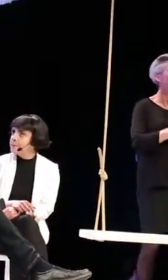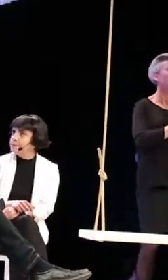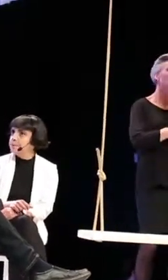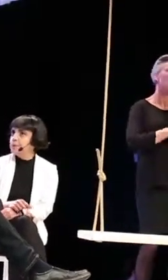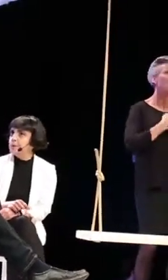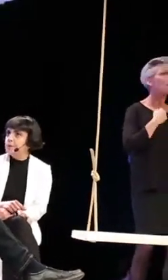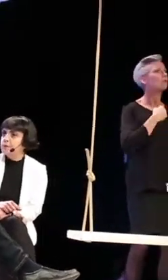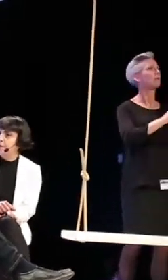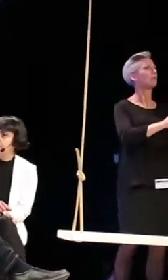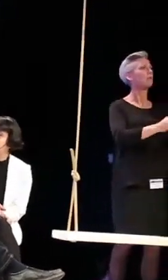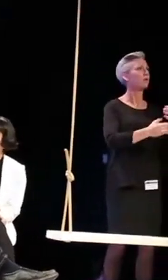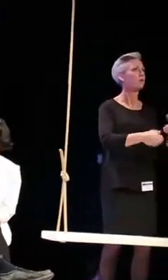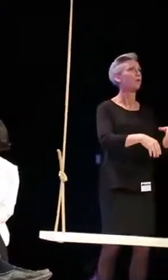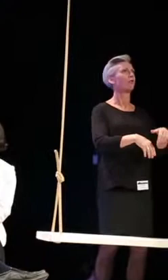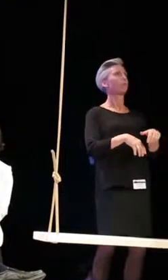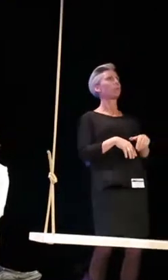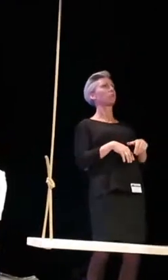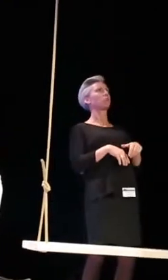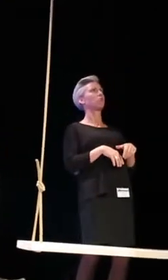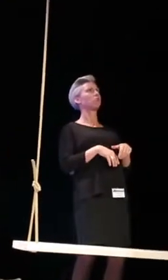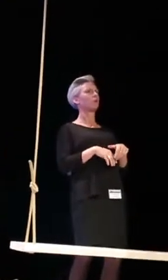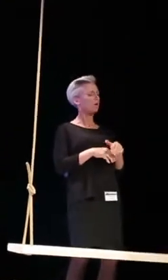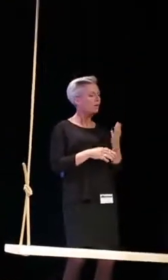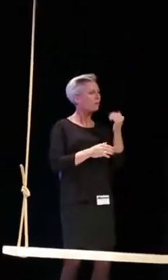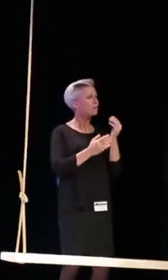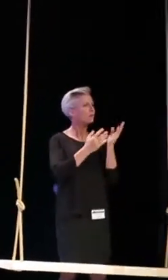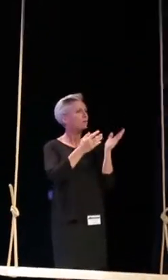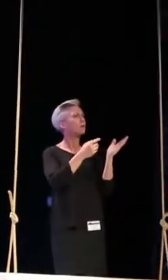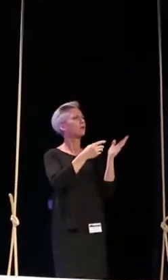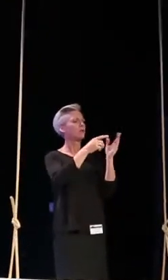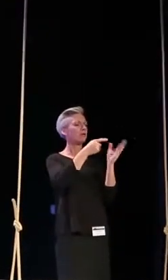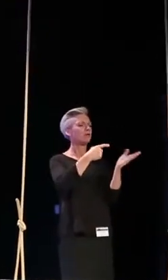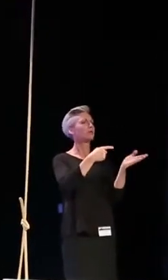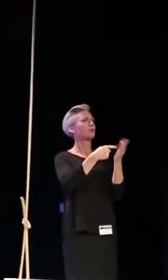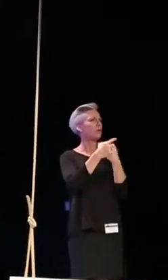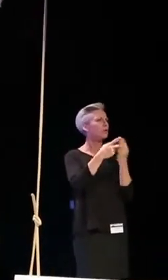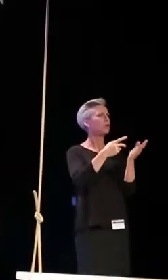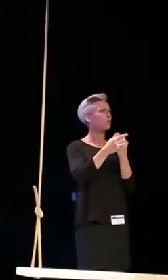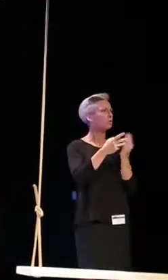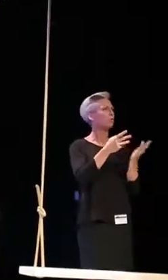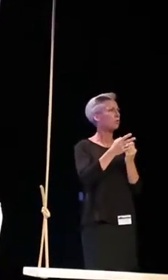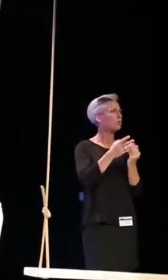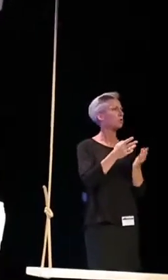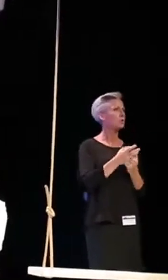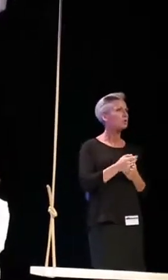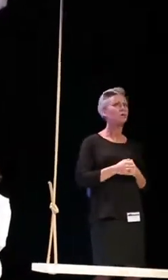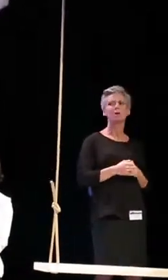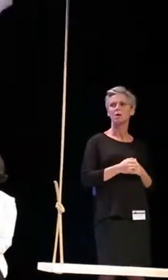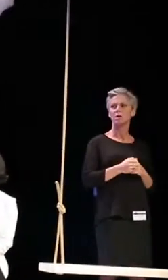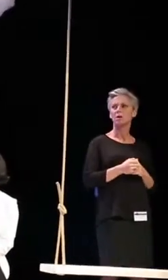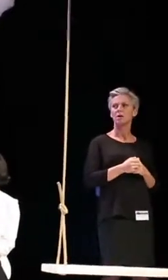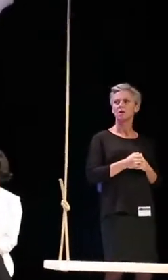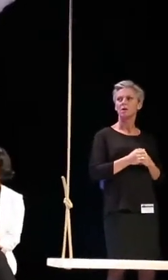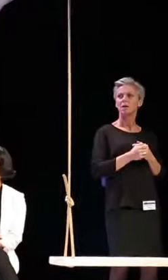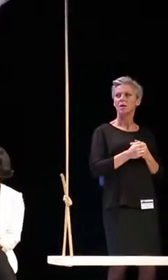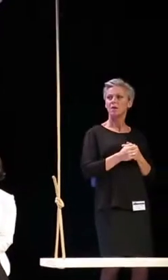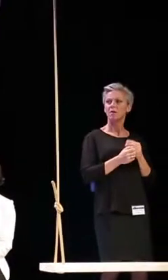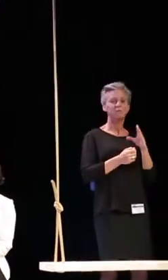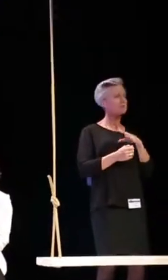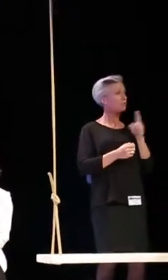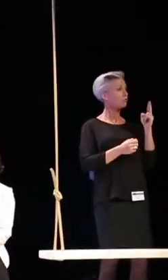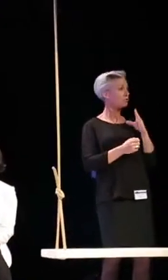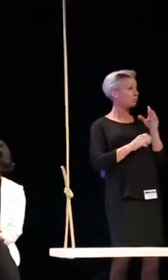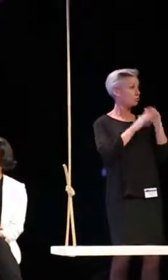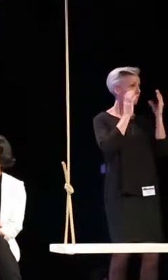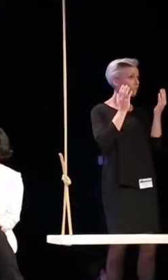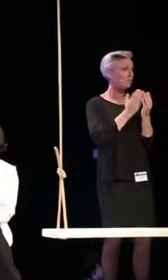du ser att det är liksom punkterar myt för myt nu i världssamfundet där du åker runt och hör olika debattörer. Är det nya